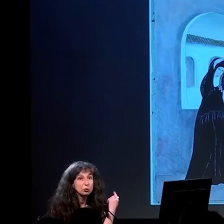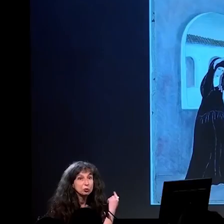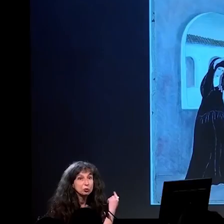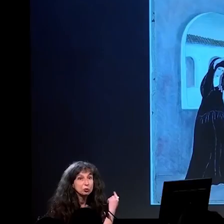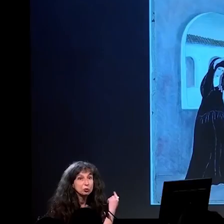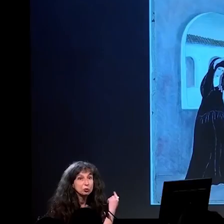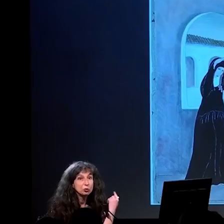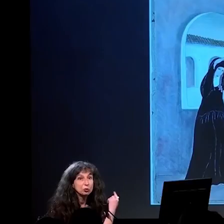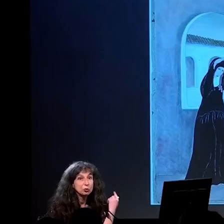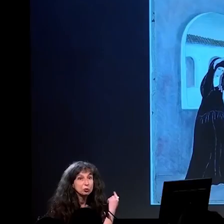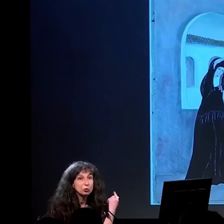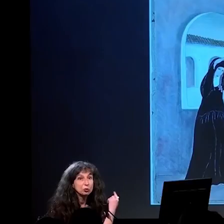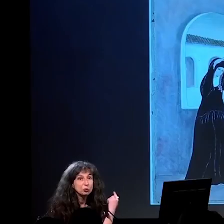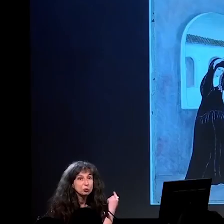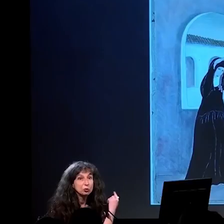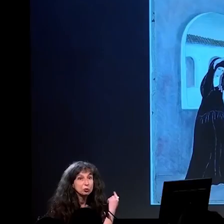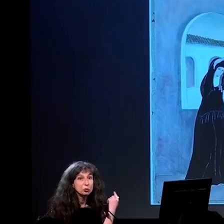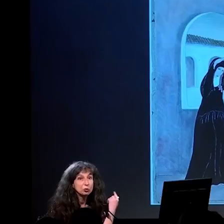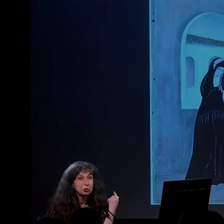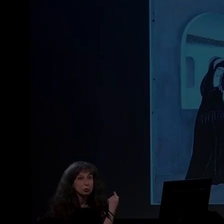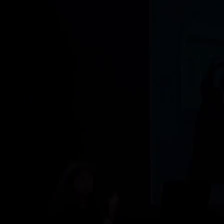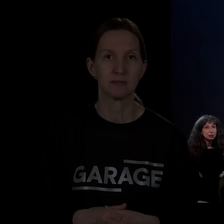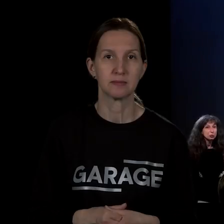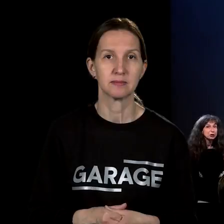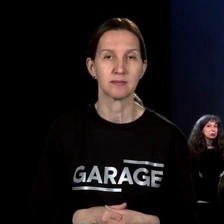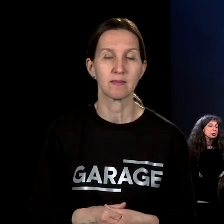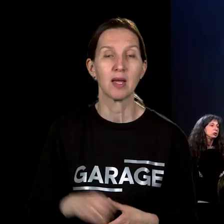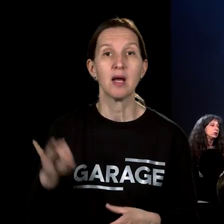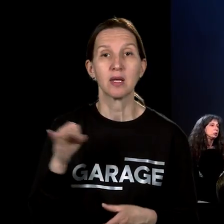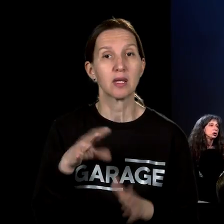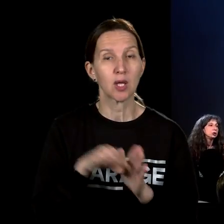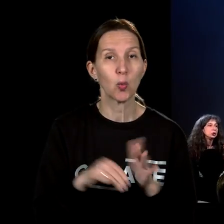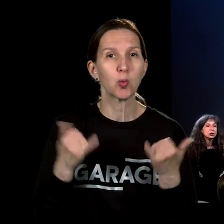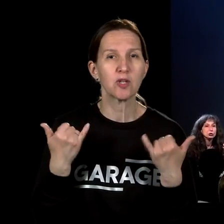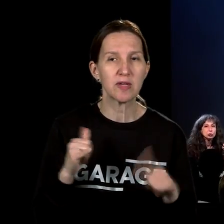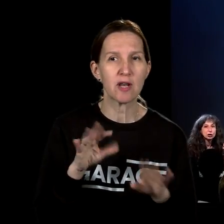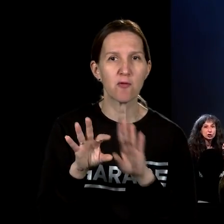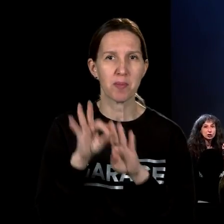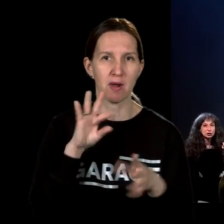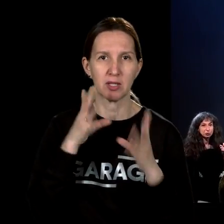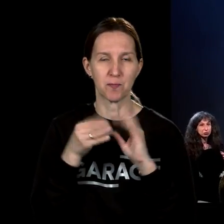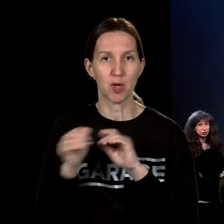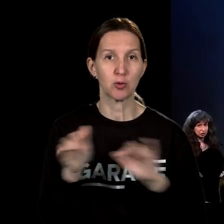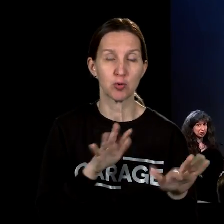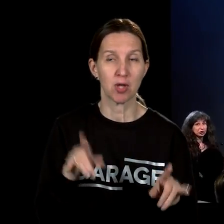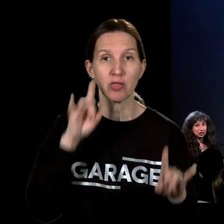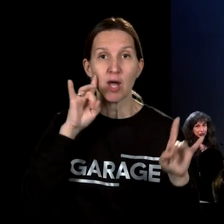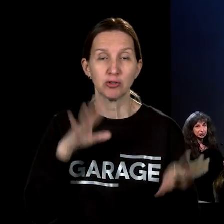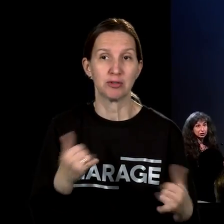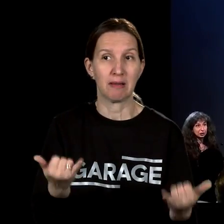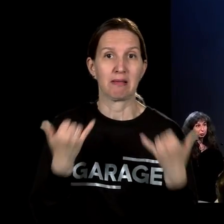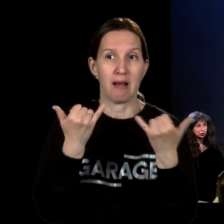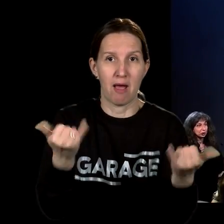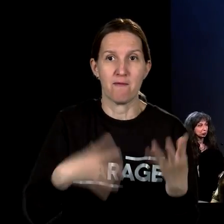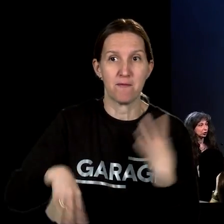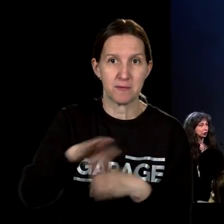фигур, перспективы и тени несколько искажены. Но при этом он удивительно выбирает сюжеты. Он неожиданно для себя, неожиданно для